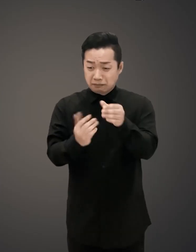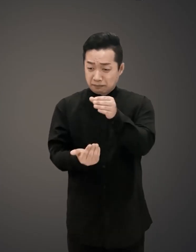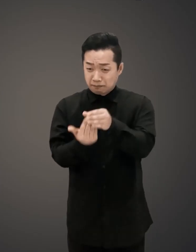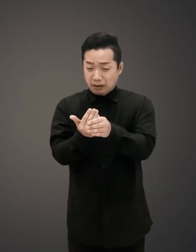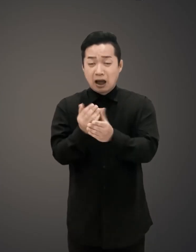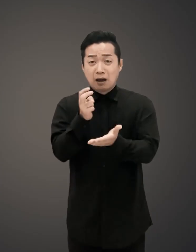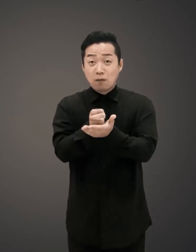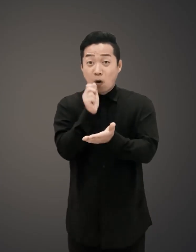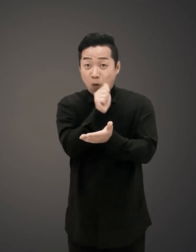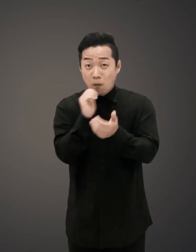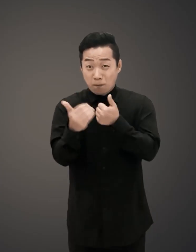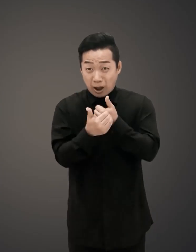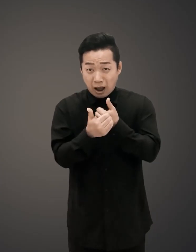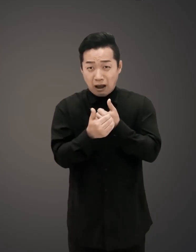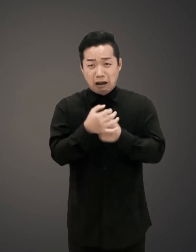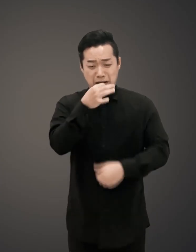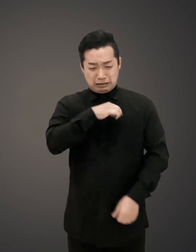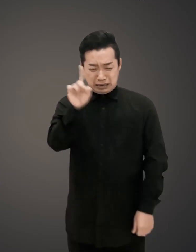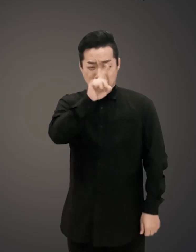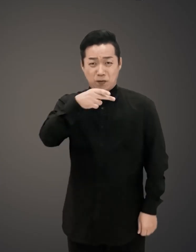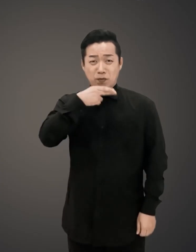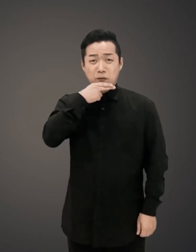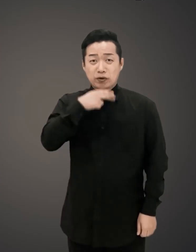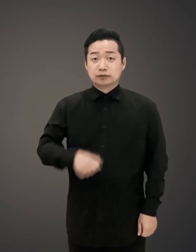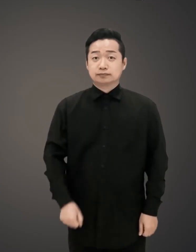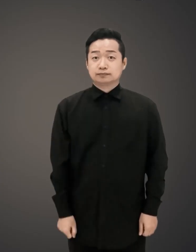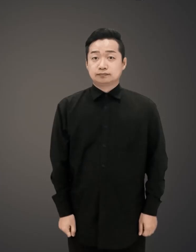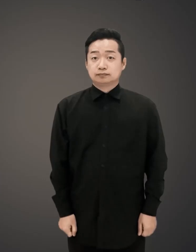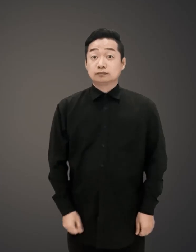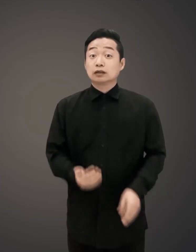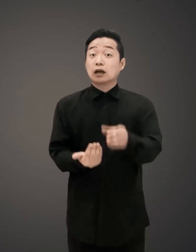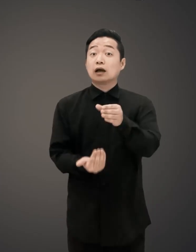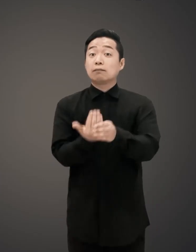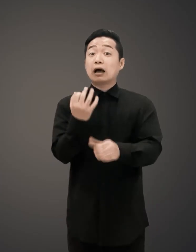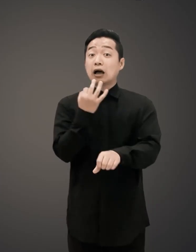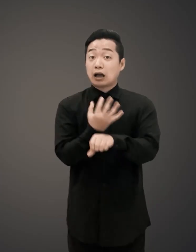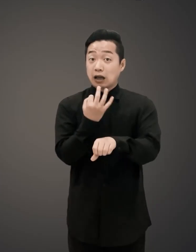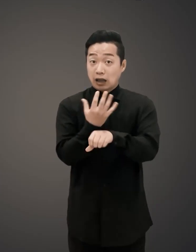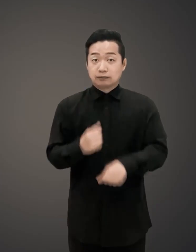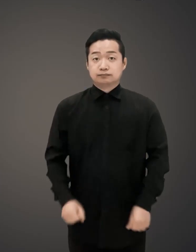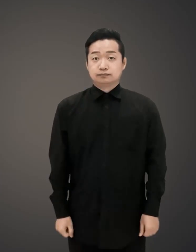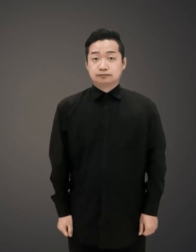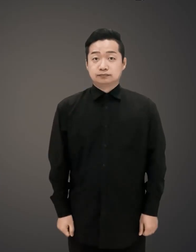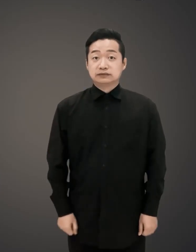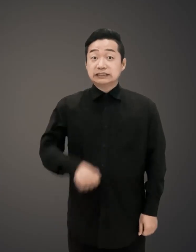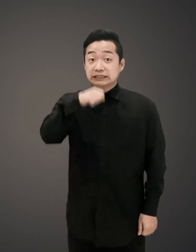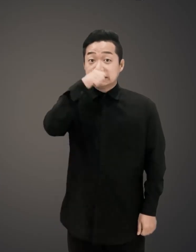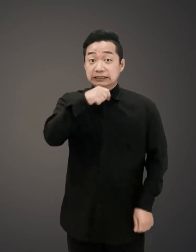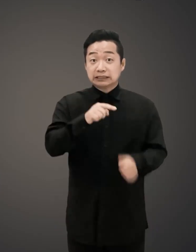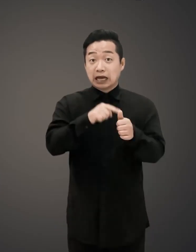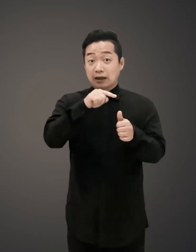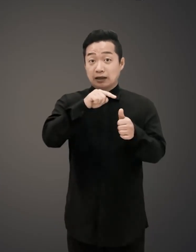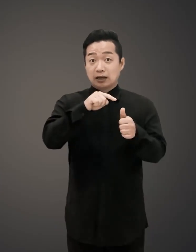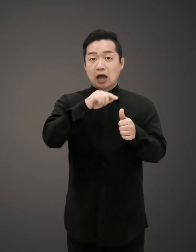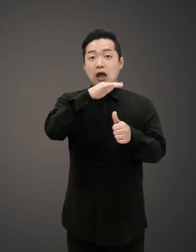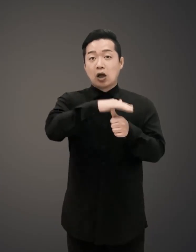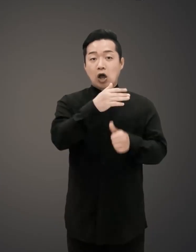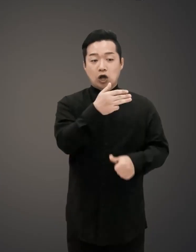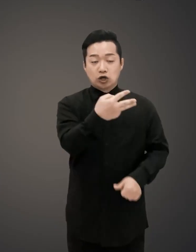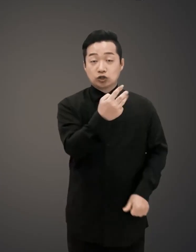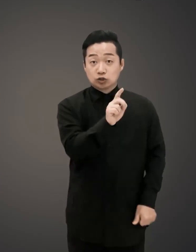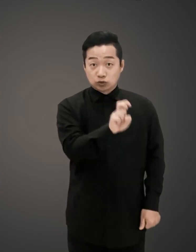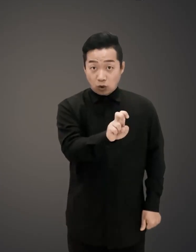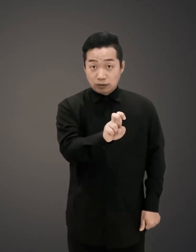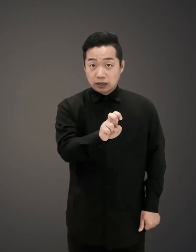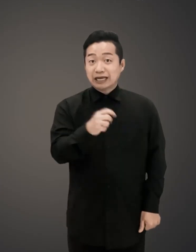이 사건에서 얻어낼 게 하나도 없어. 이번 사건은 간단했다. 흑인 남자인 톰이